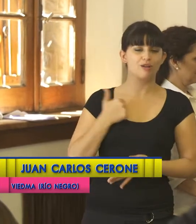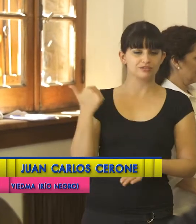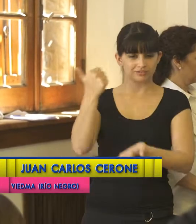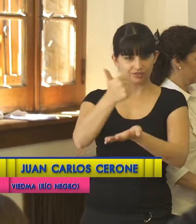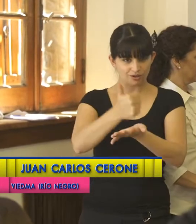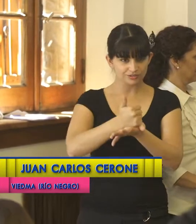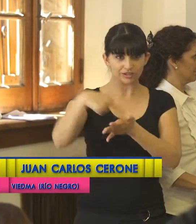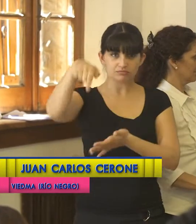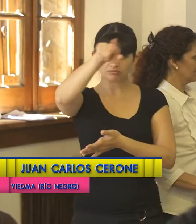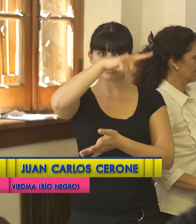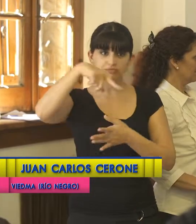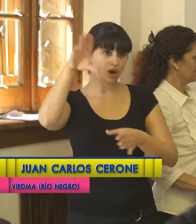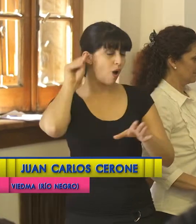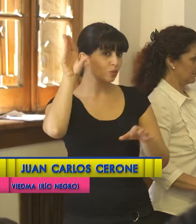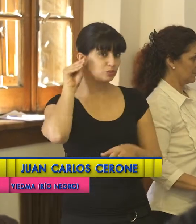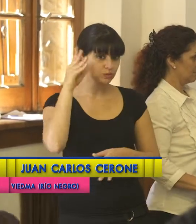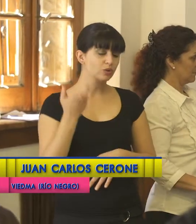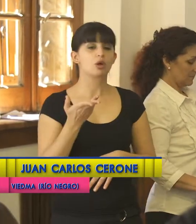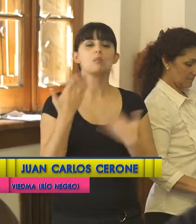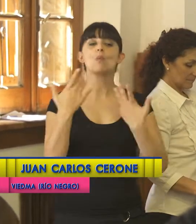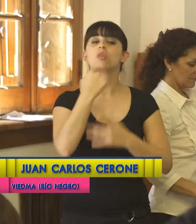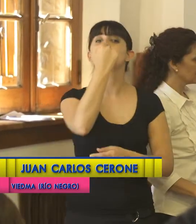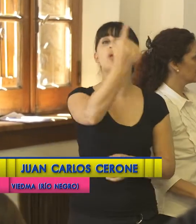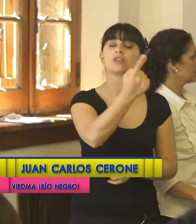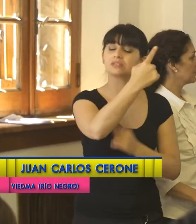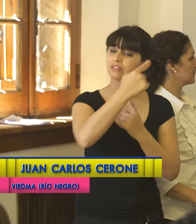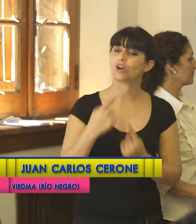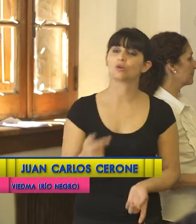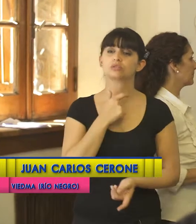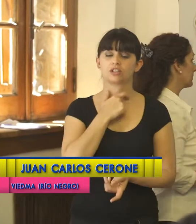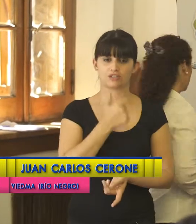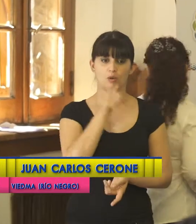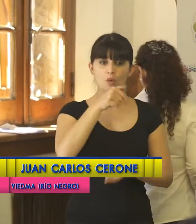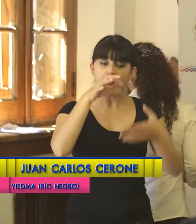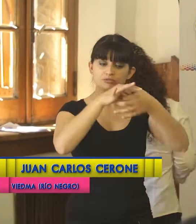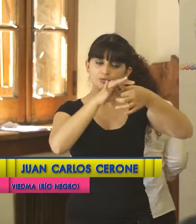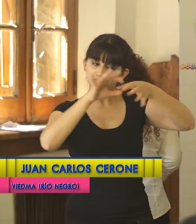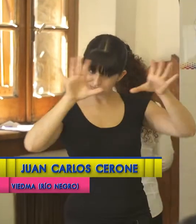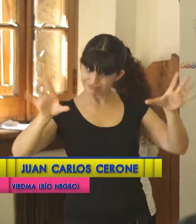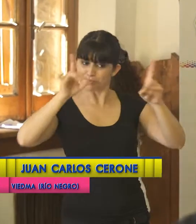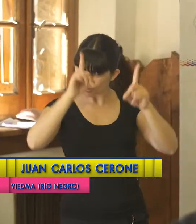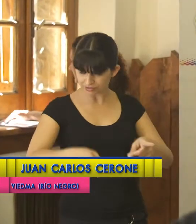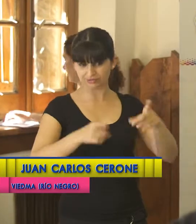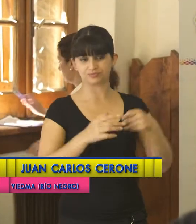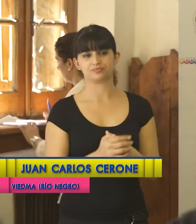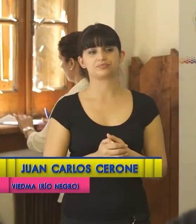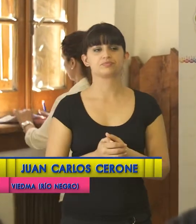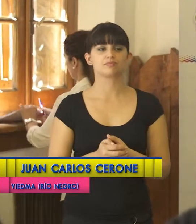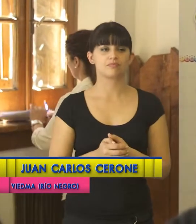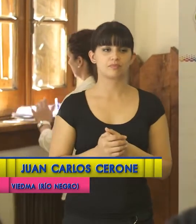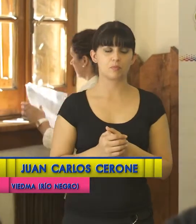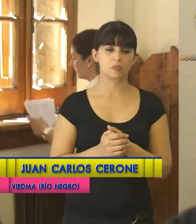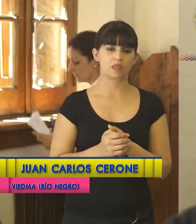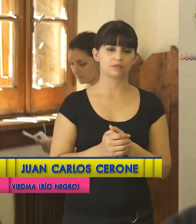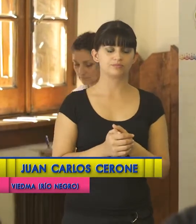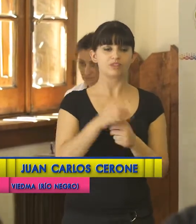nos escuchemos que nos permitamos decir lo que queremos porque eso es parte de la democracia y es bueno